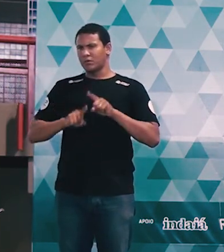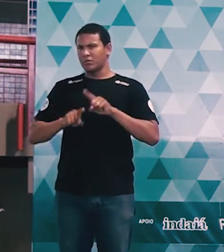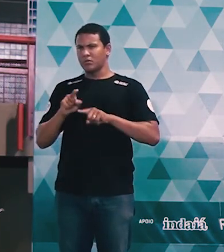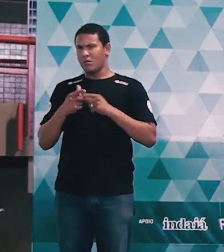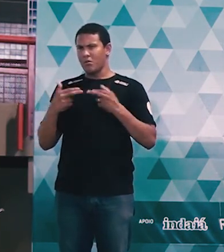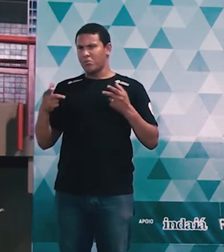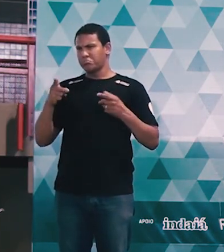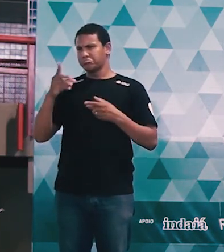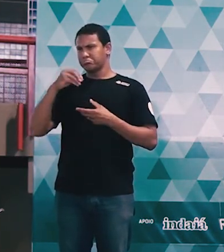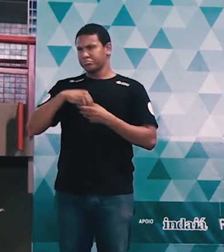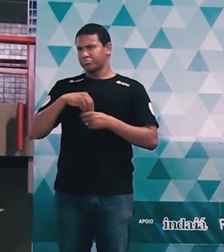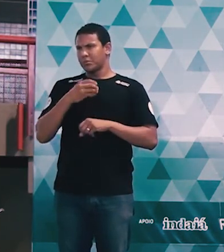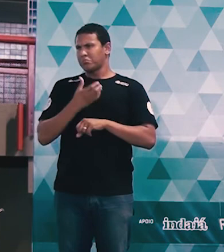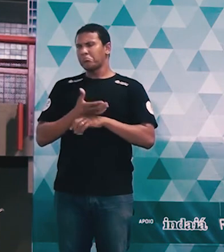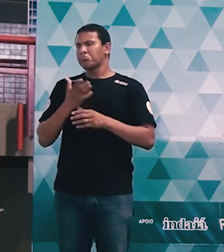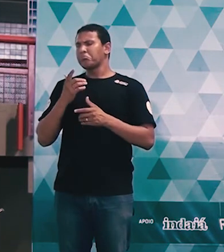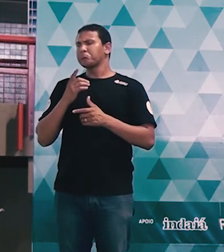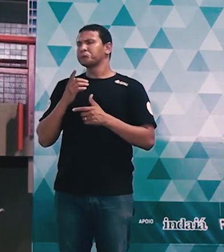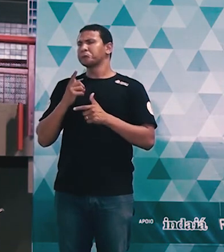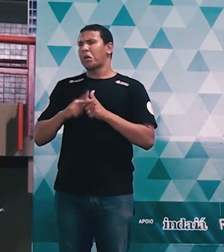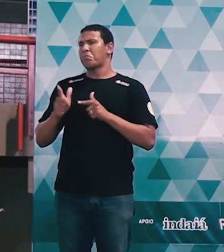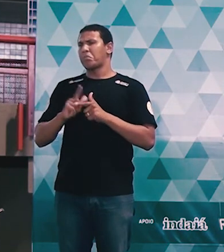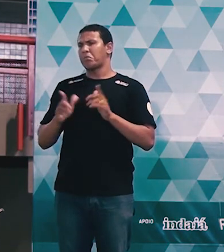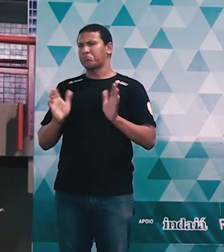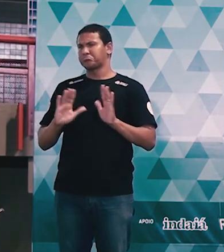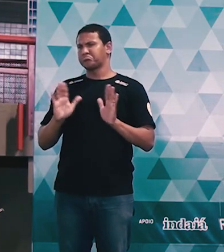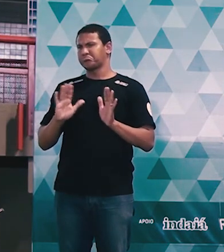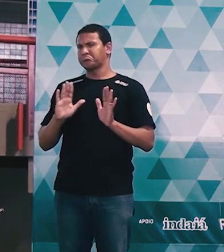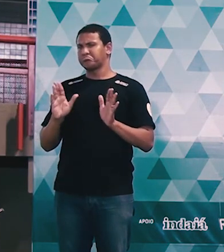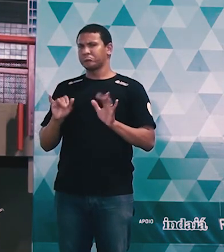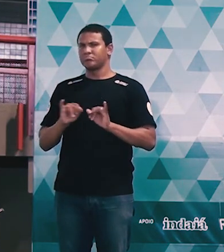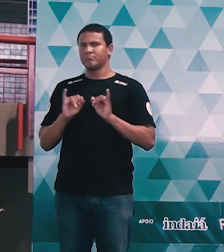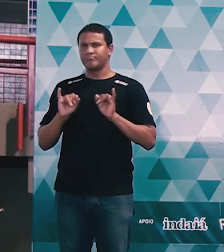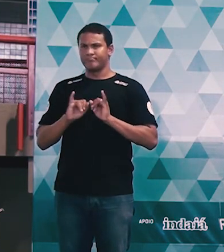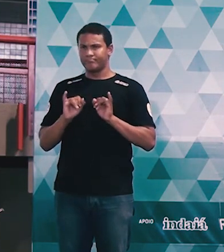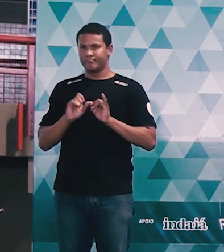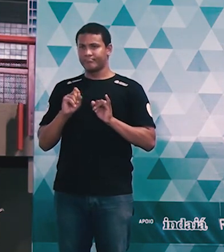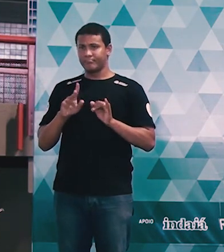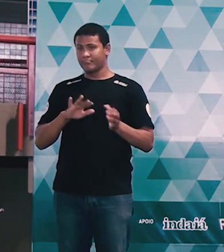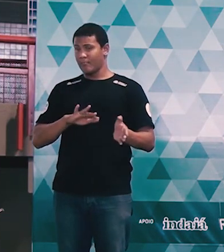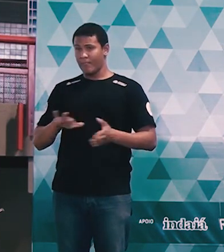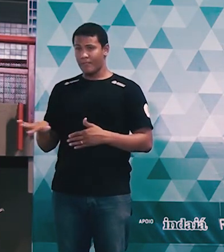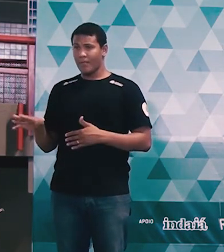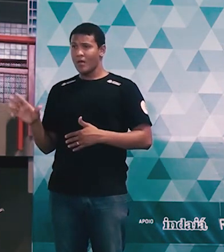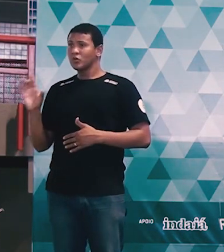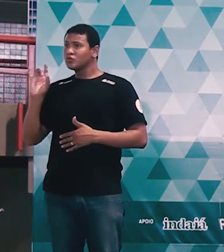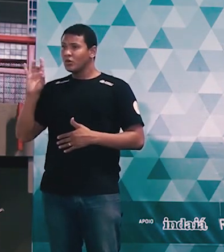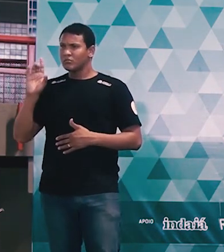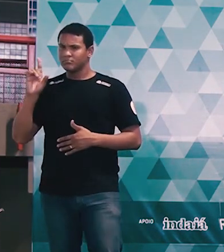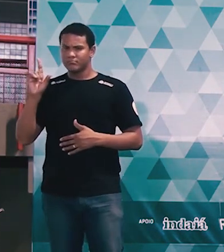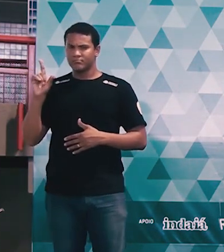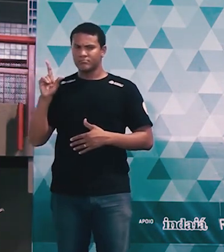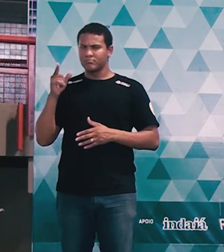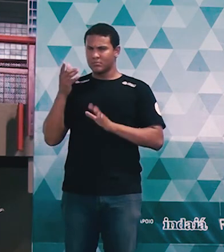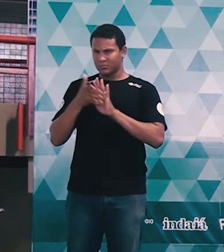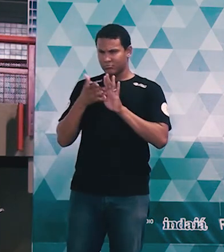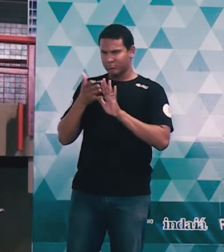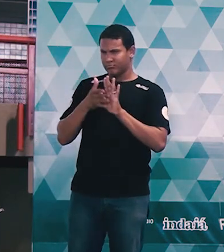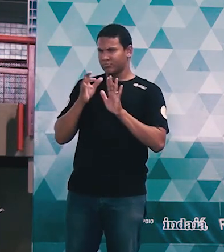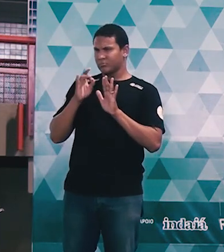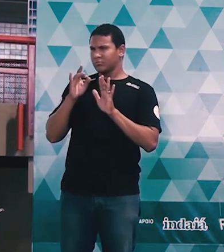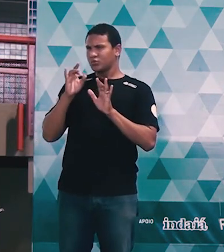na próxima apostila vocês vão ter acesso a esse material. Então isso é uma coisa que dá para a gente tirar de letra. Isso aí não é problema não, tá